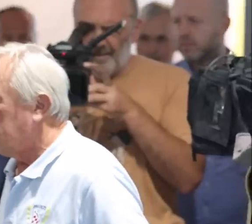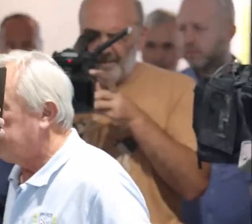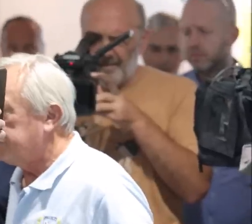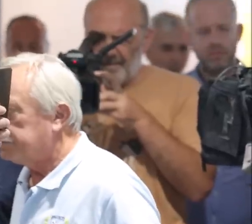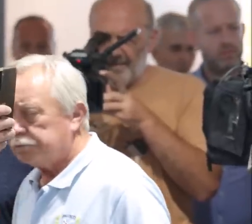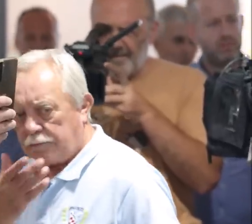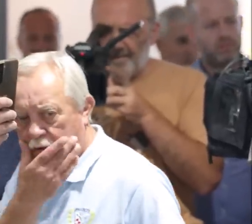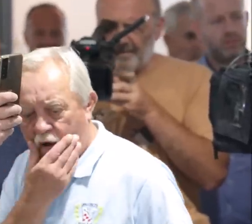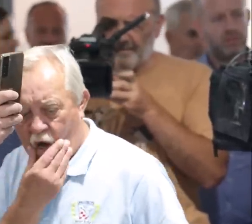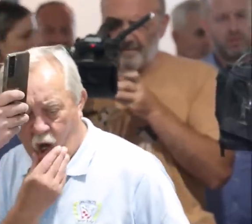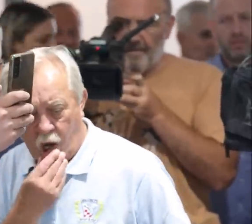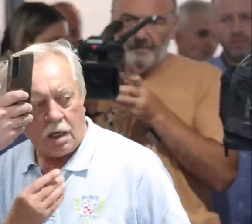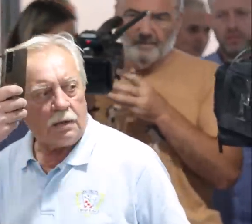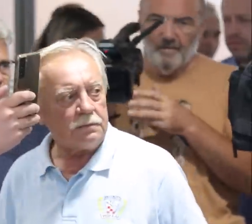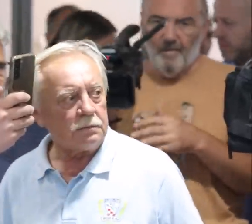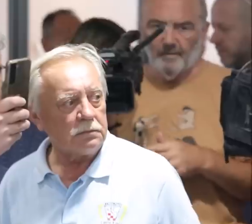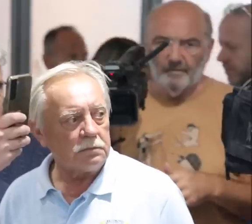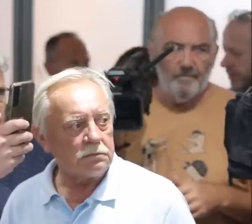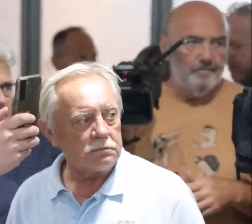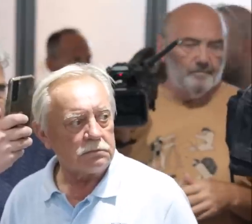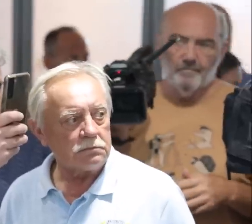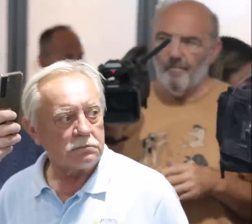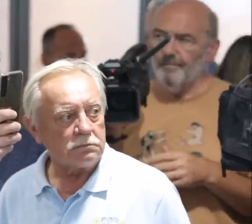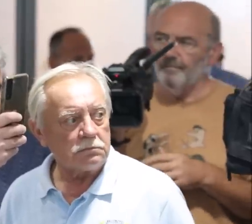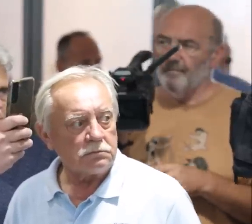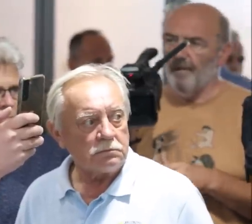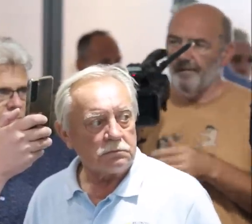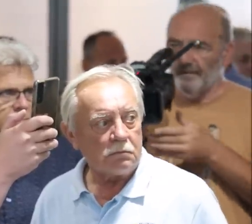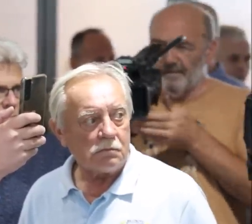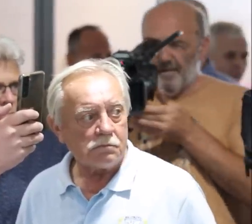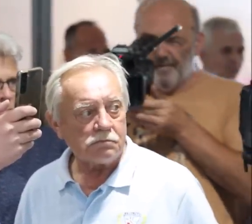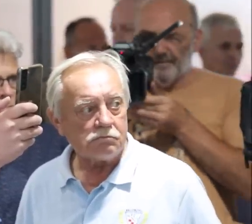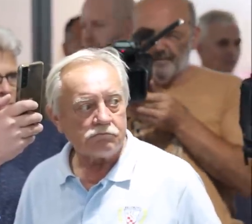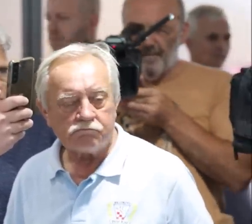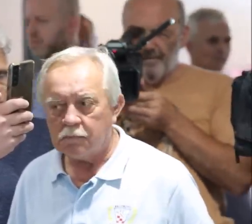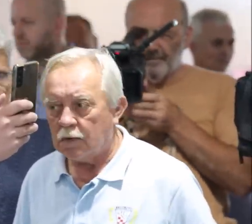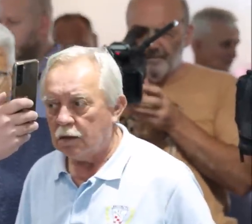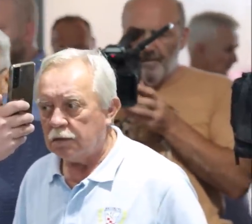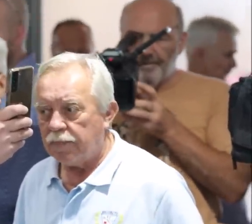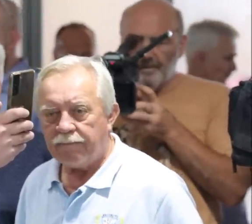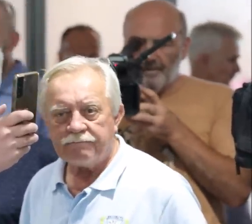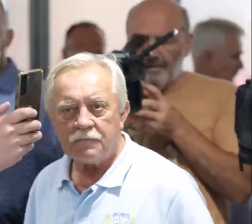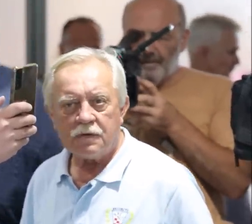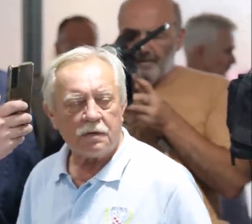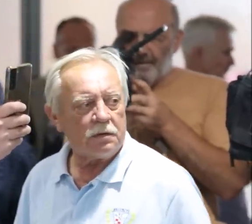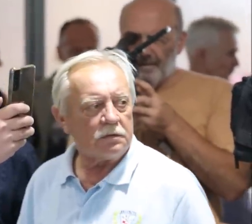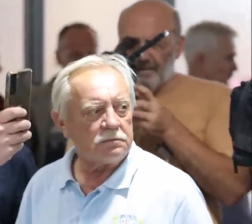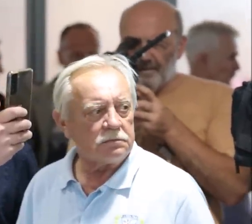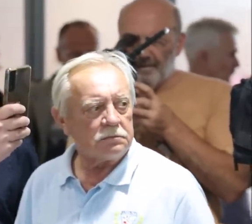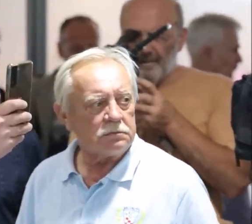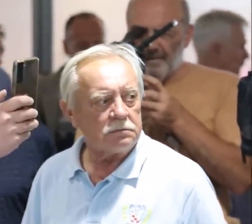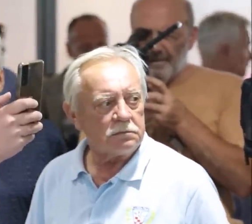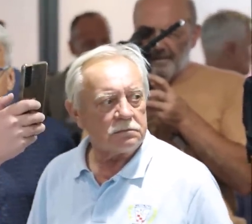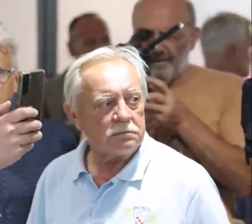i da sa zastupnikom bivšim Pernarom koji ima koliko ima 3 apartmana. Tek se sad počeo pojavljivati na konferenciju za medije nakon što smo